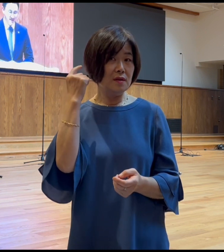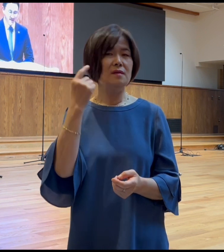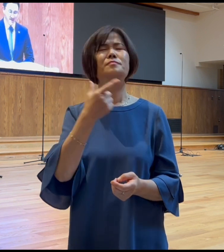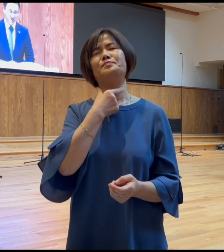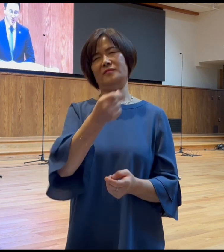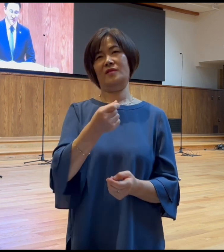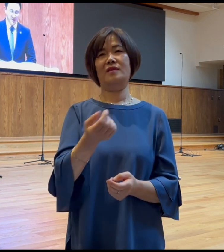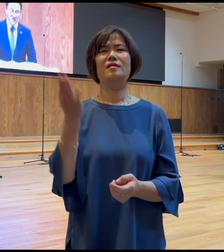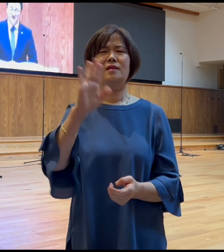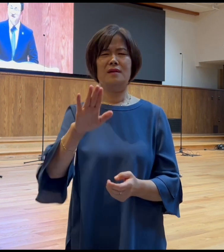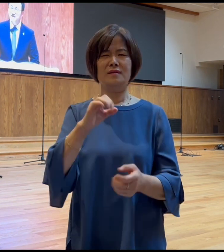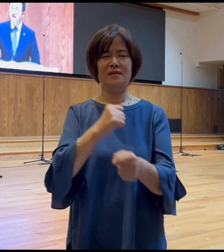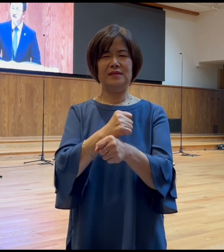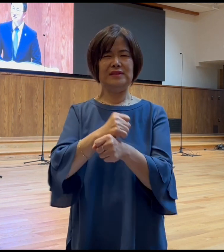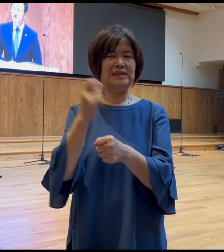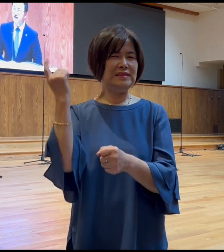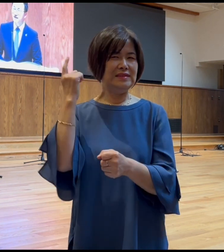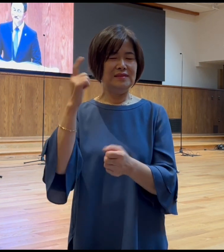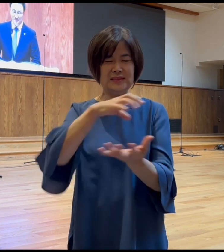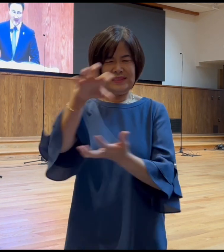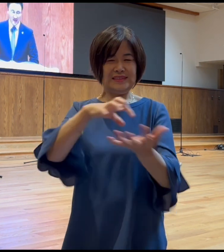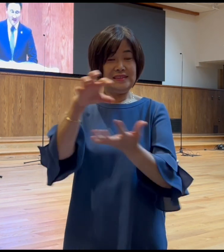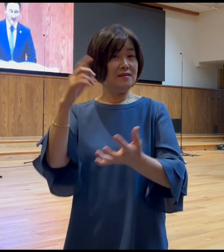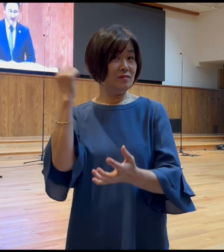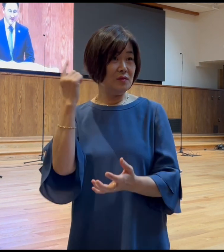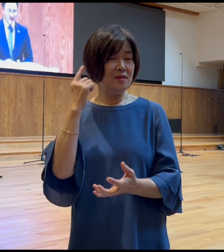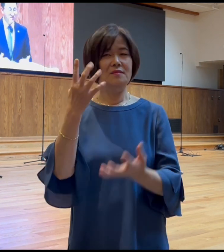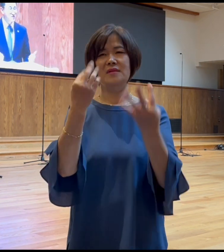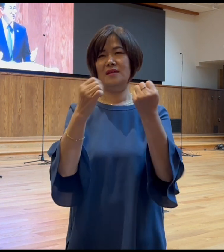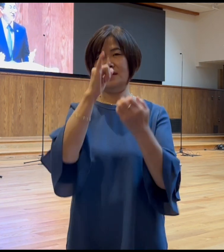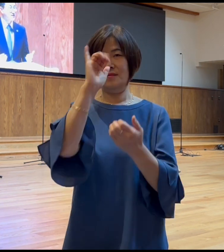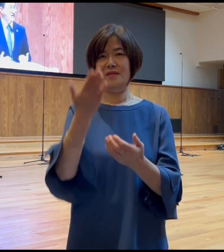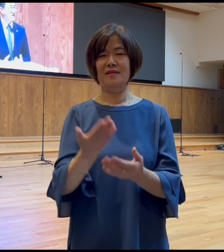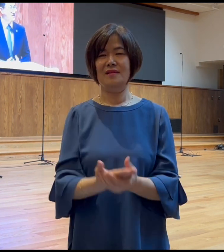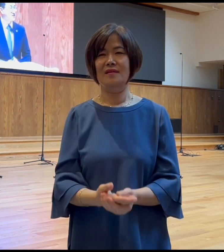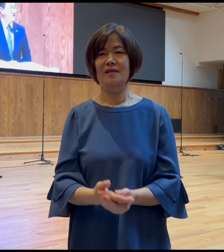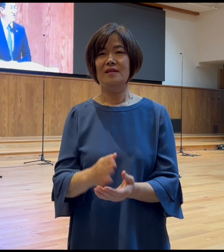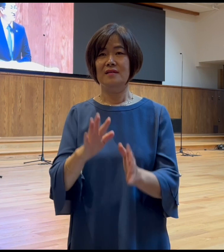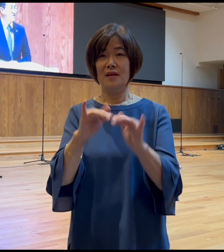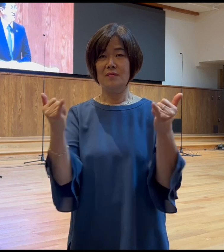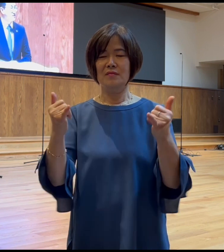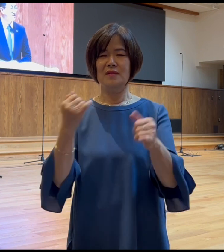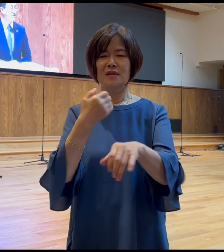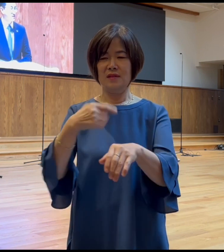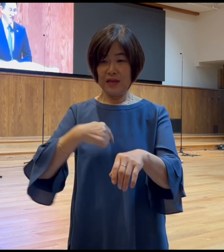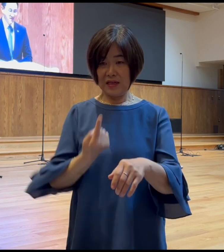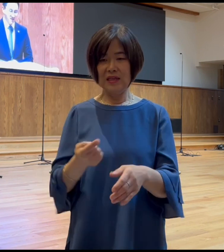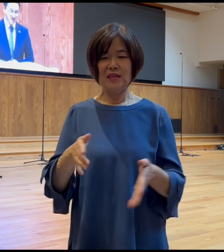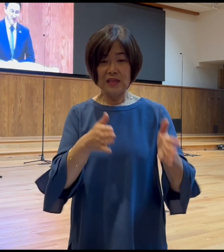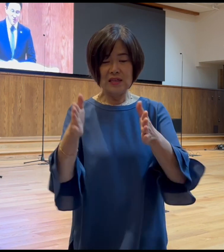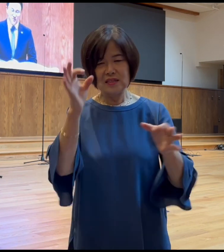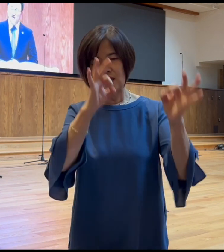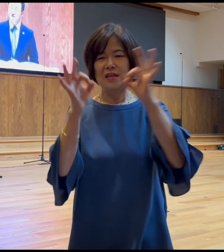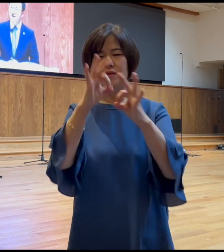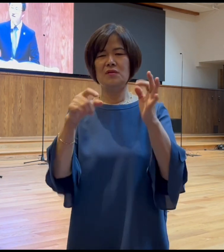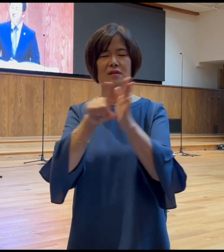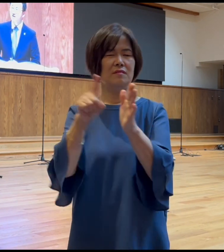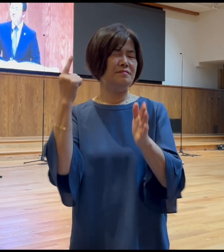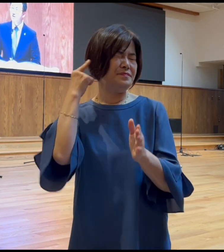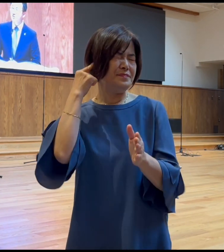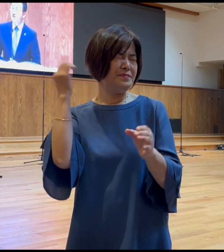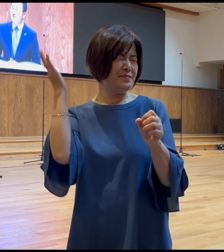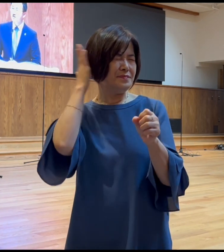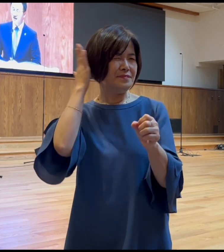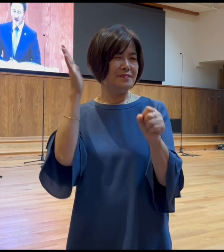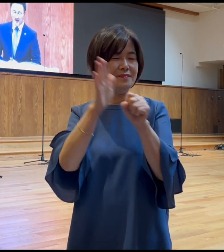싶지만 소음이 넘치는 세상입니다. 사람들은 저마다 살 길을 찾기 위해서 소음을 듣지 않기 위해